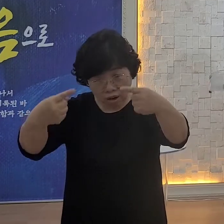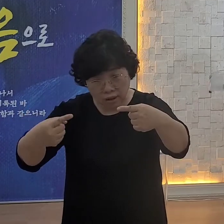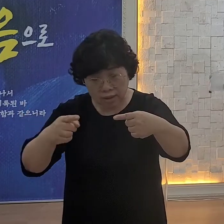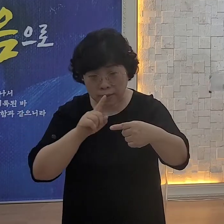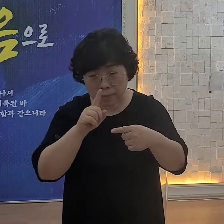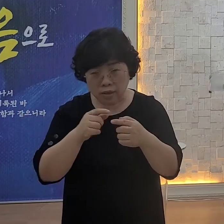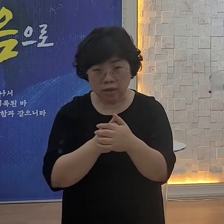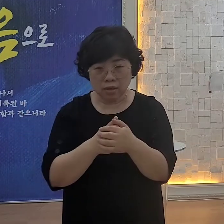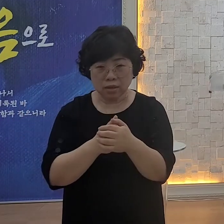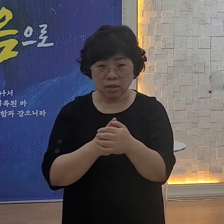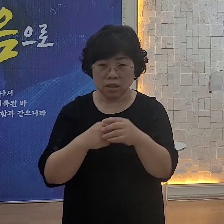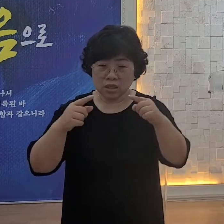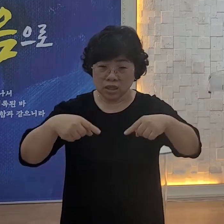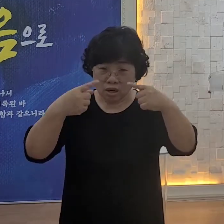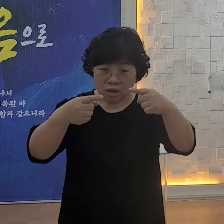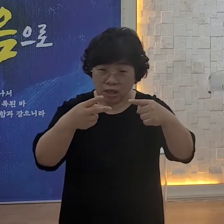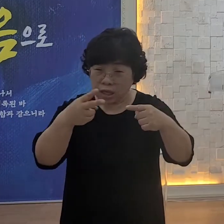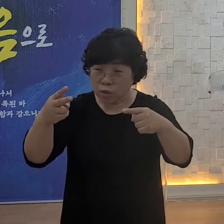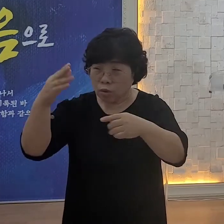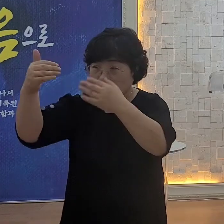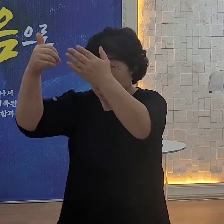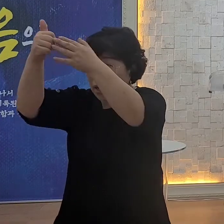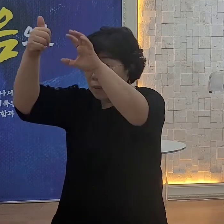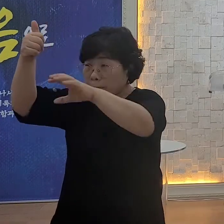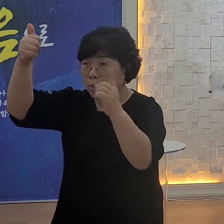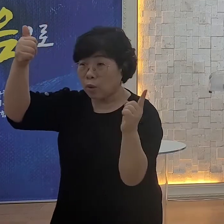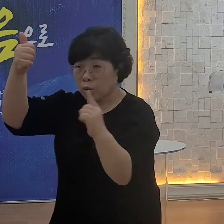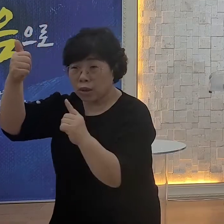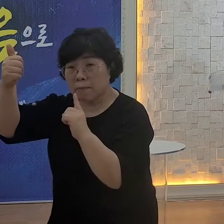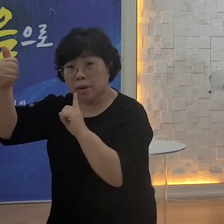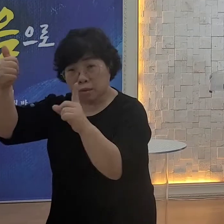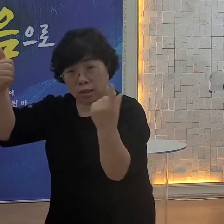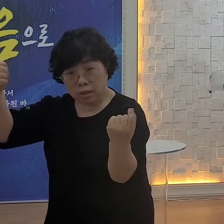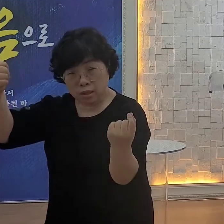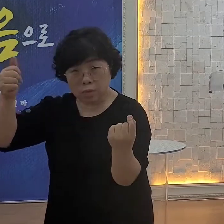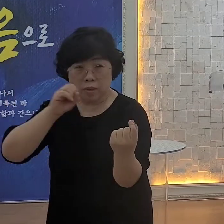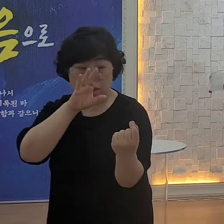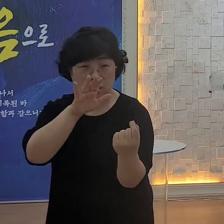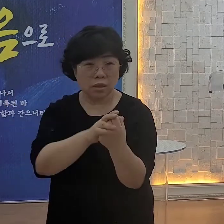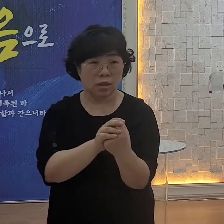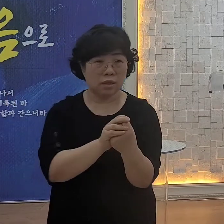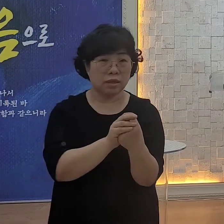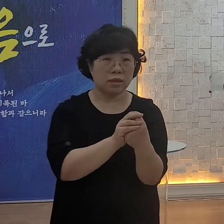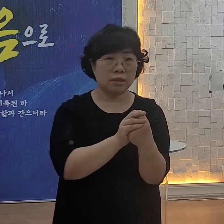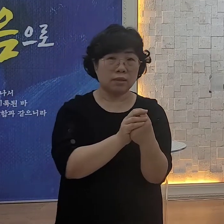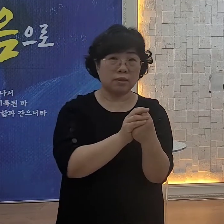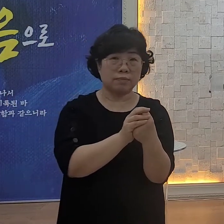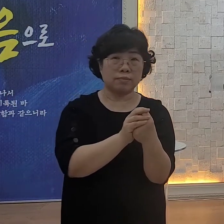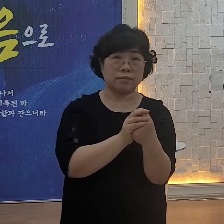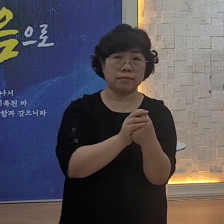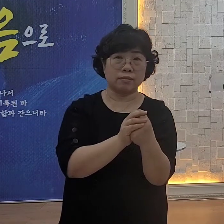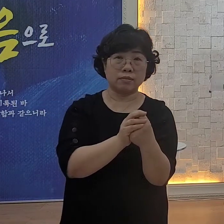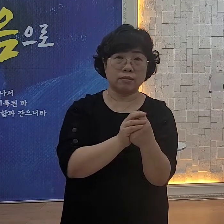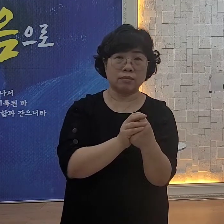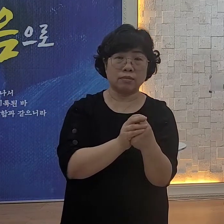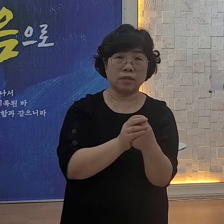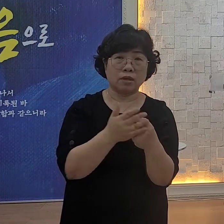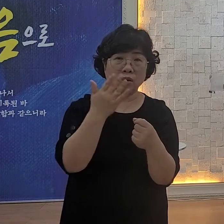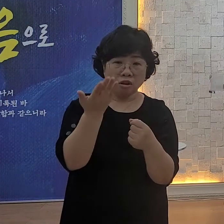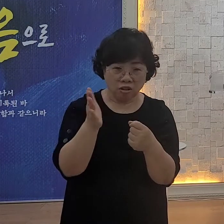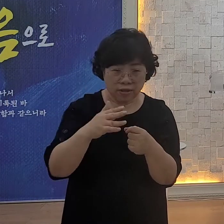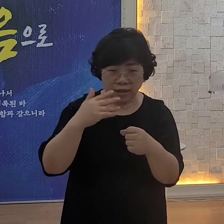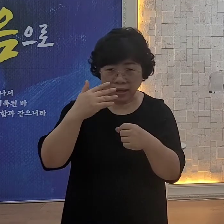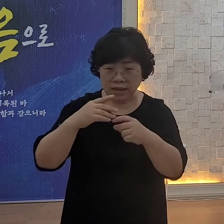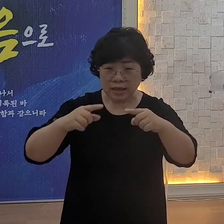아까 하나님 앞에 제가 나아가는 축복이라고 그랬죠. 자, 들어간다, 나아간다. 이 단어를 제가